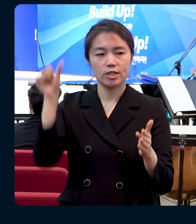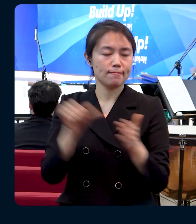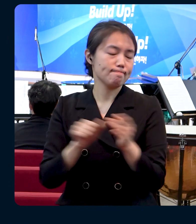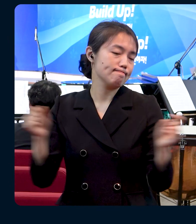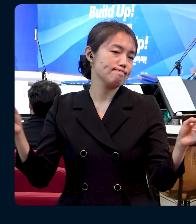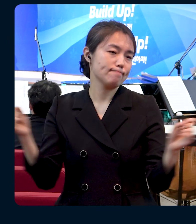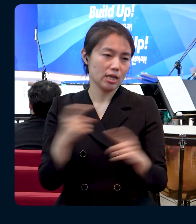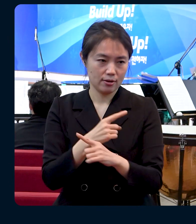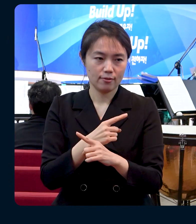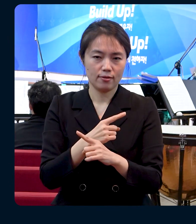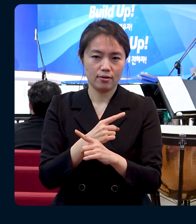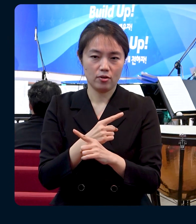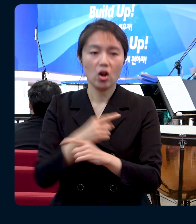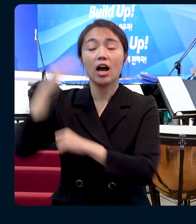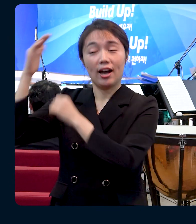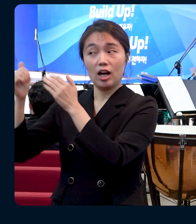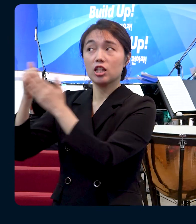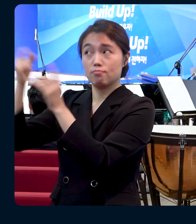바뀌는 거예요.